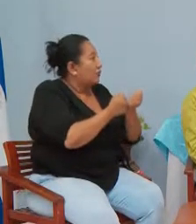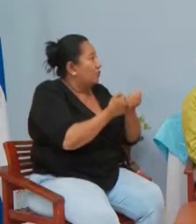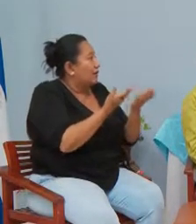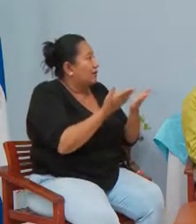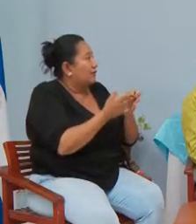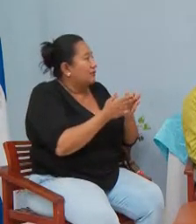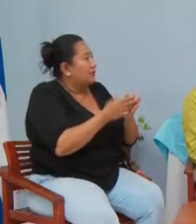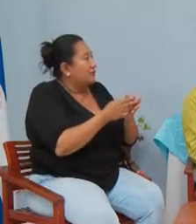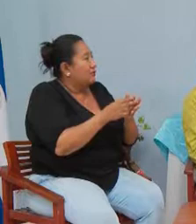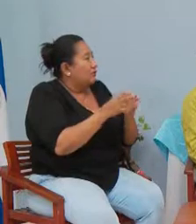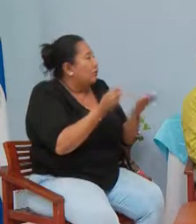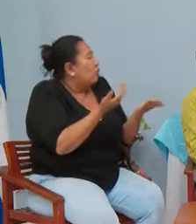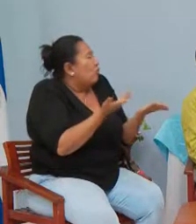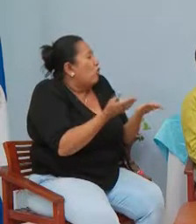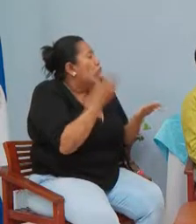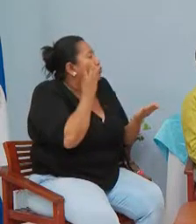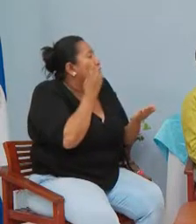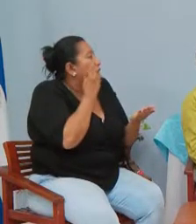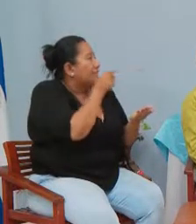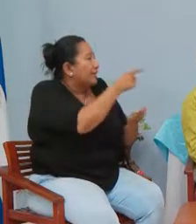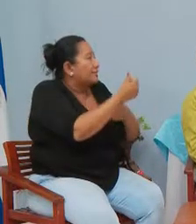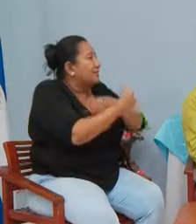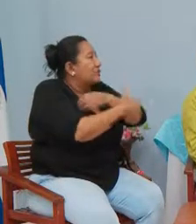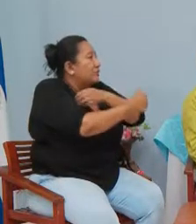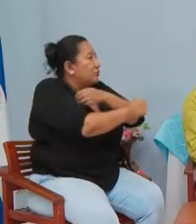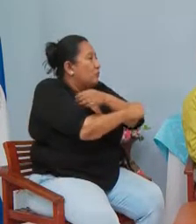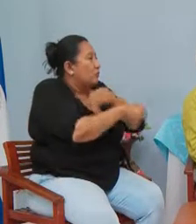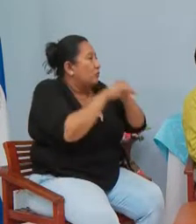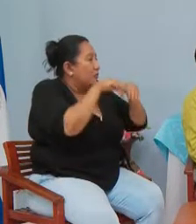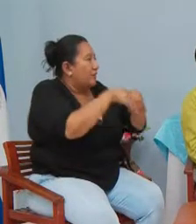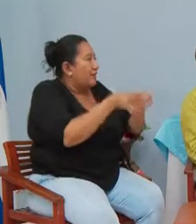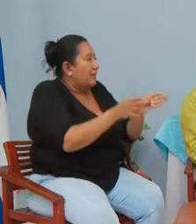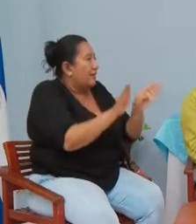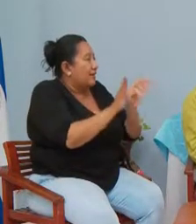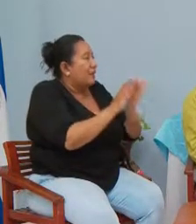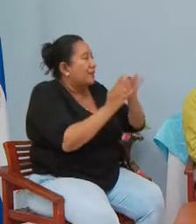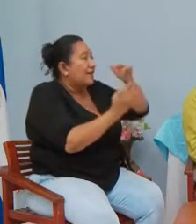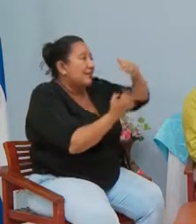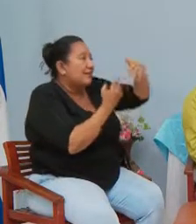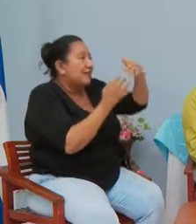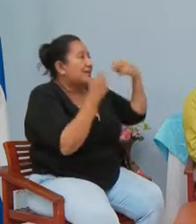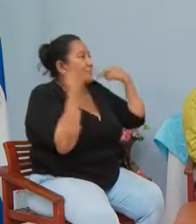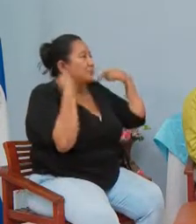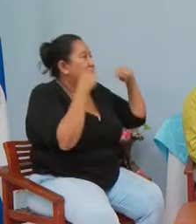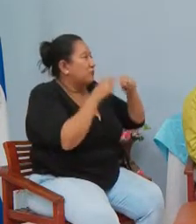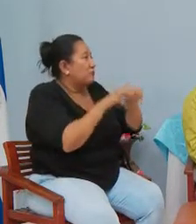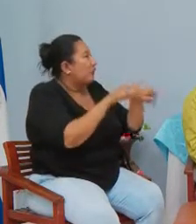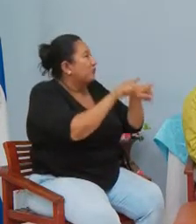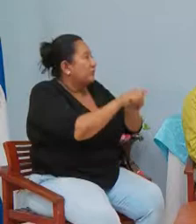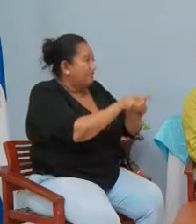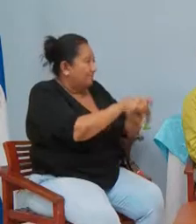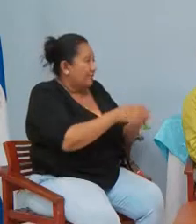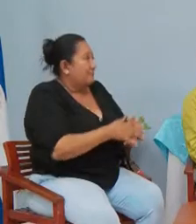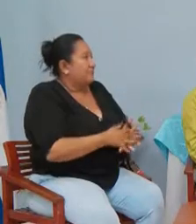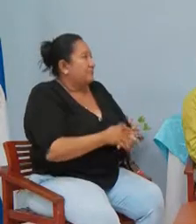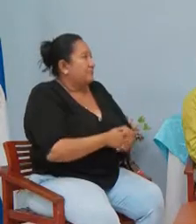o cómo ha sido esa experiencia dentro del aula de clase? Y la relación con los maestros, lógicamente.